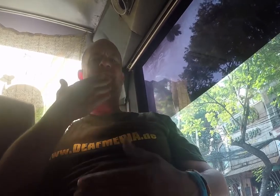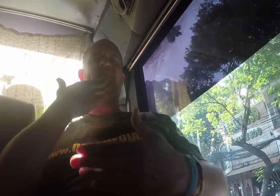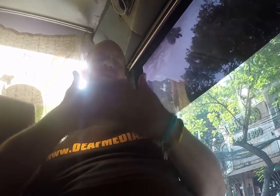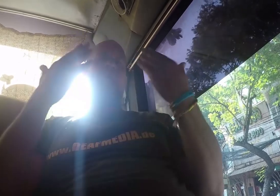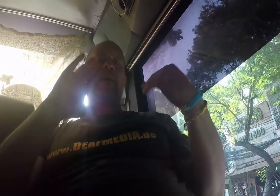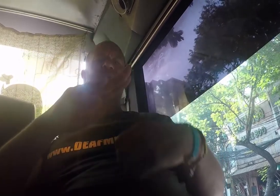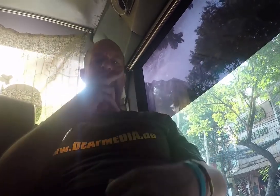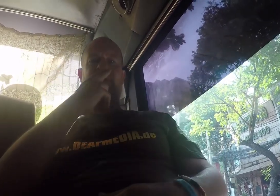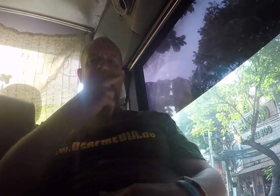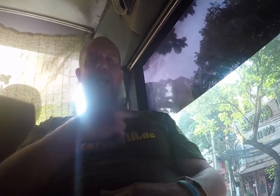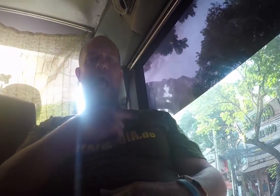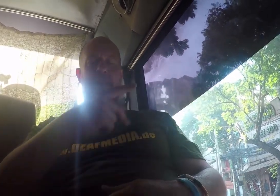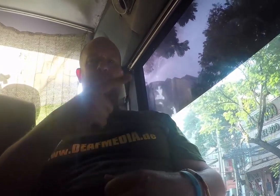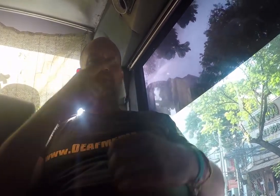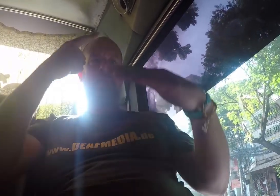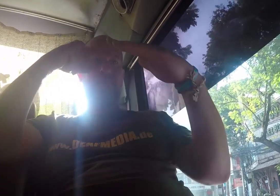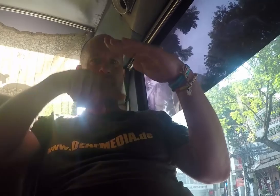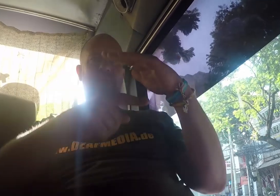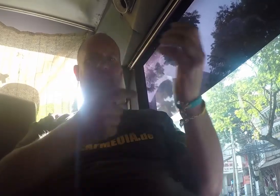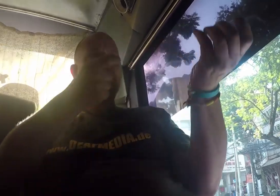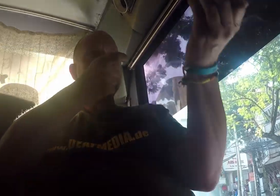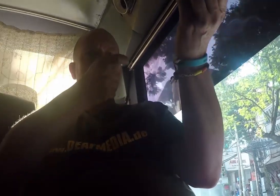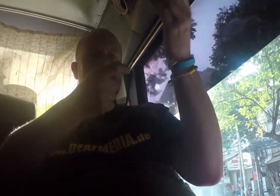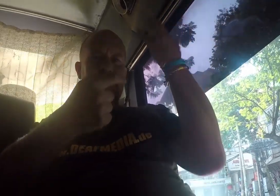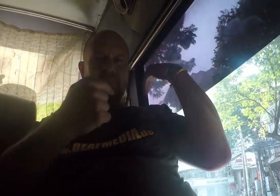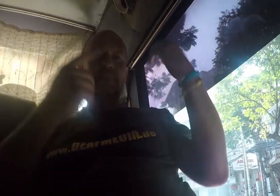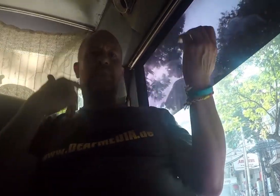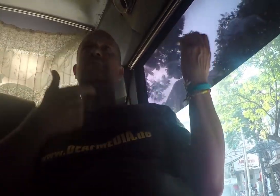Ich besuche dort die berühmten Tunnelsysteme aus dem Vietnamkrieg.